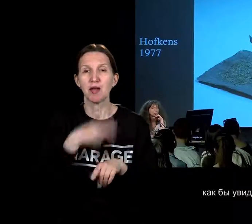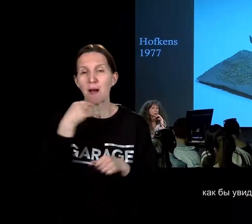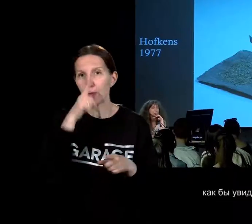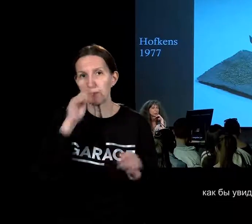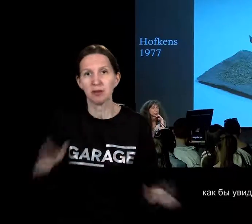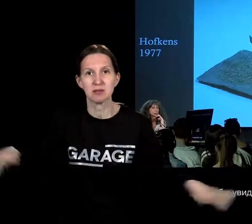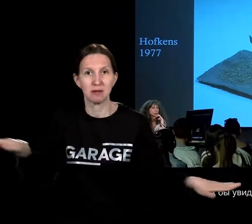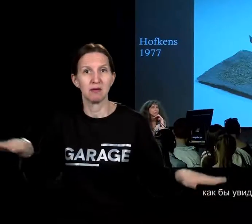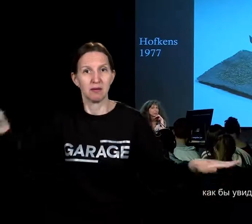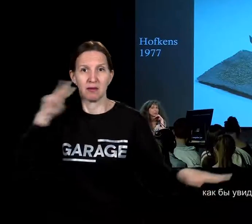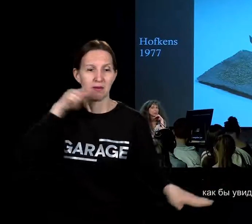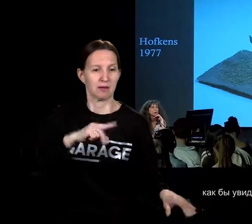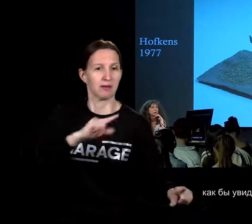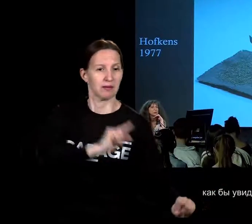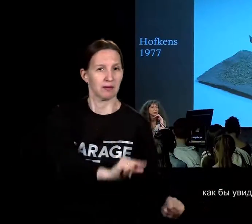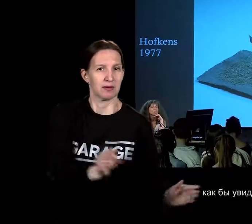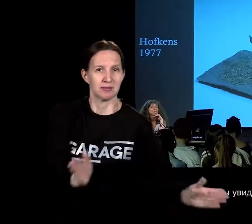полета.